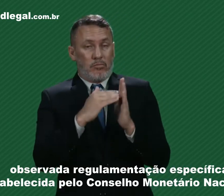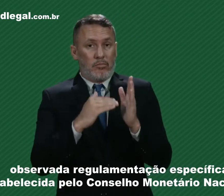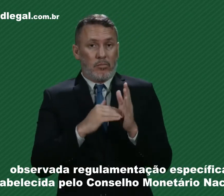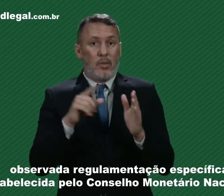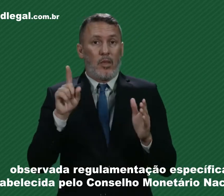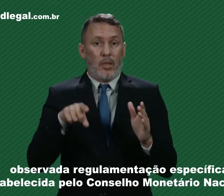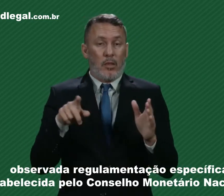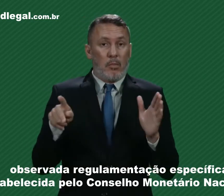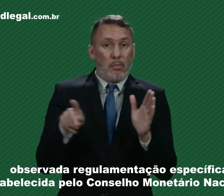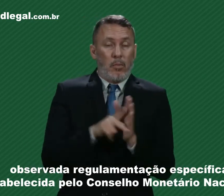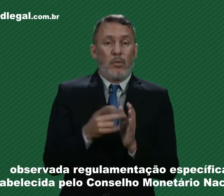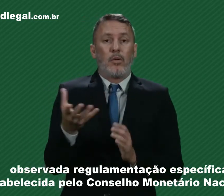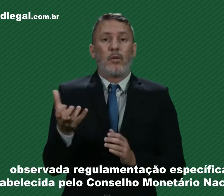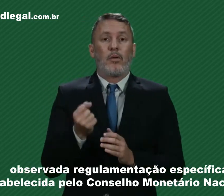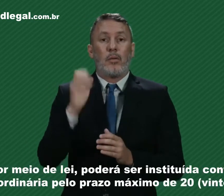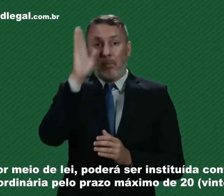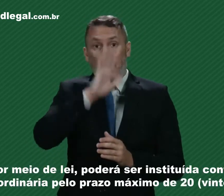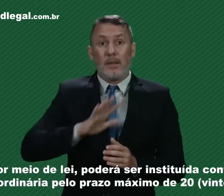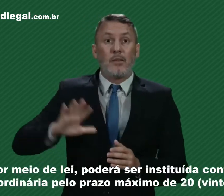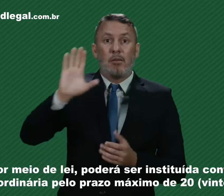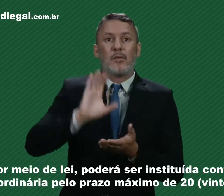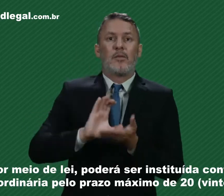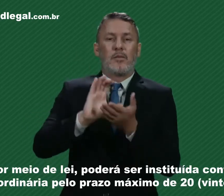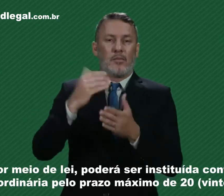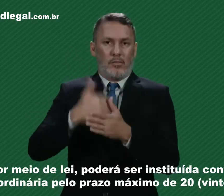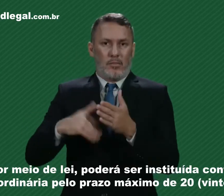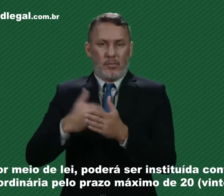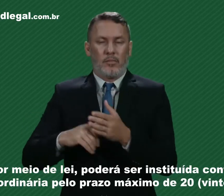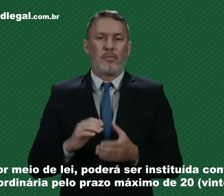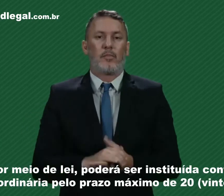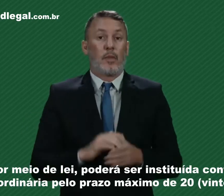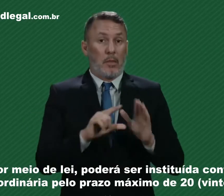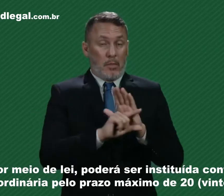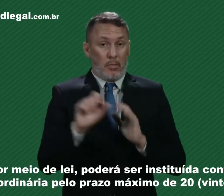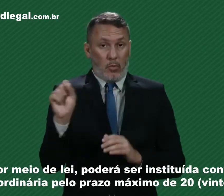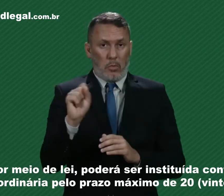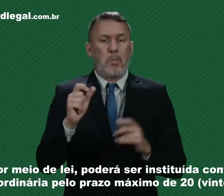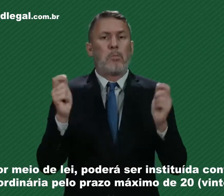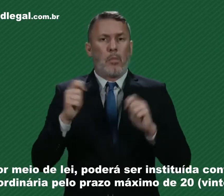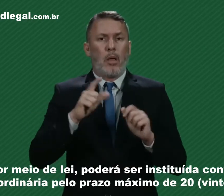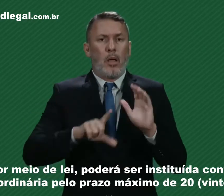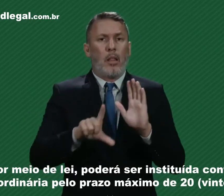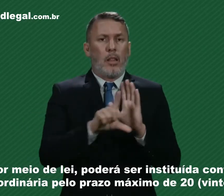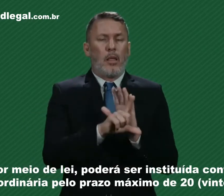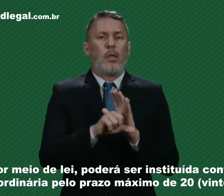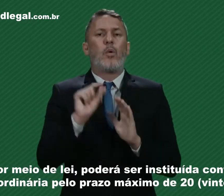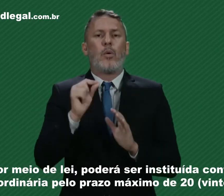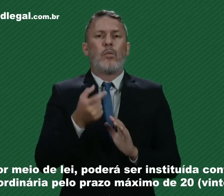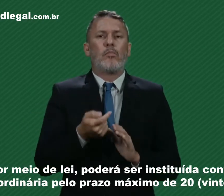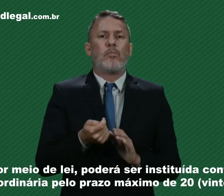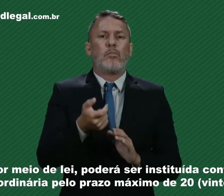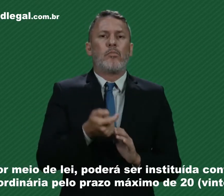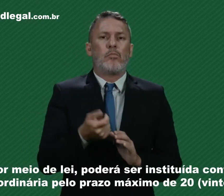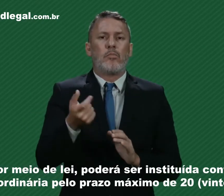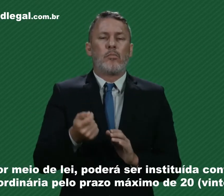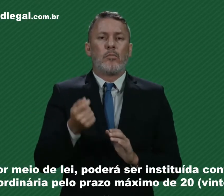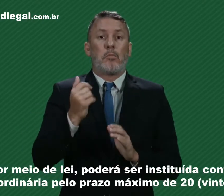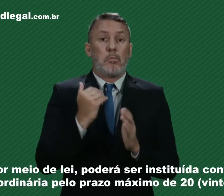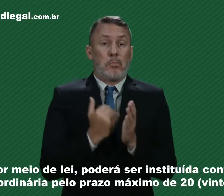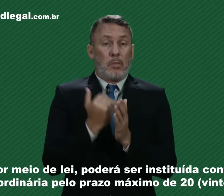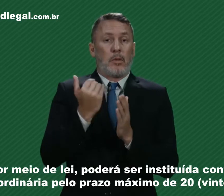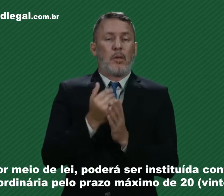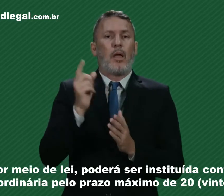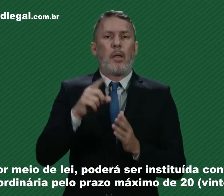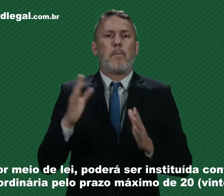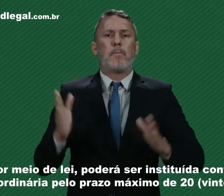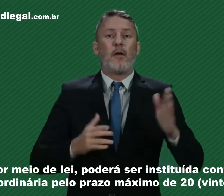pelo Conselho Monetário Nacional. Parágrafo 8º. Por meio de lei, poderá ser instituída a contribuição extraordinária pelo